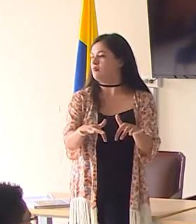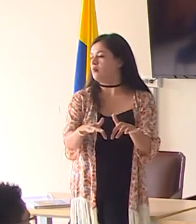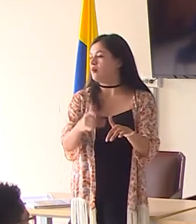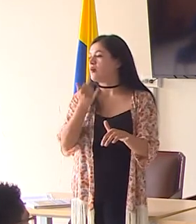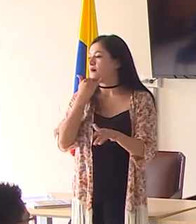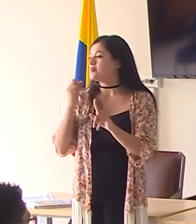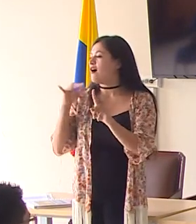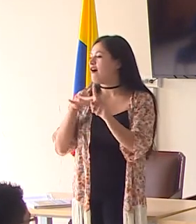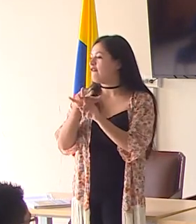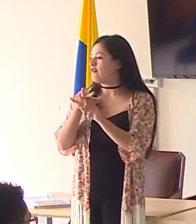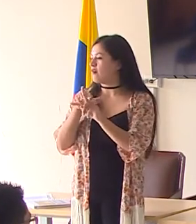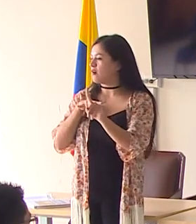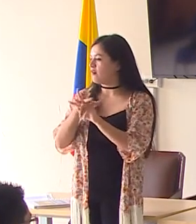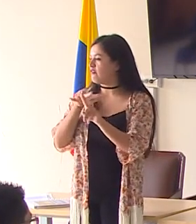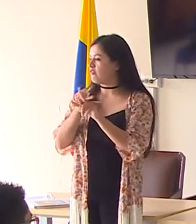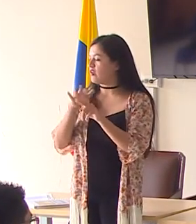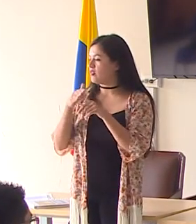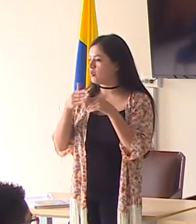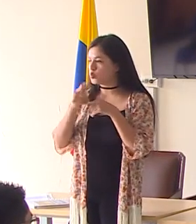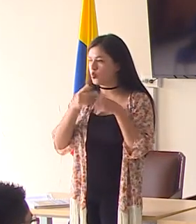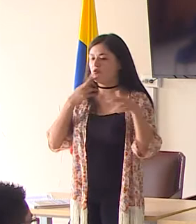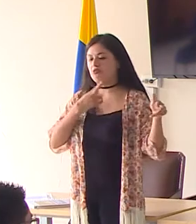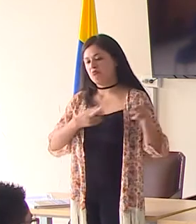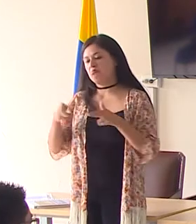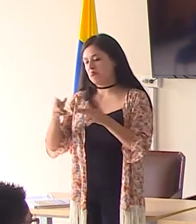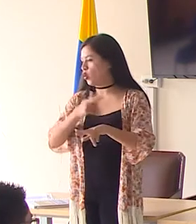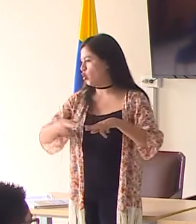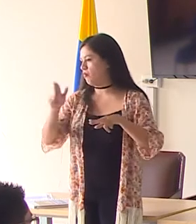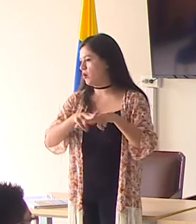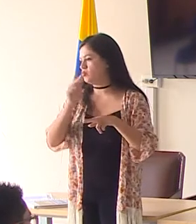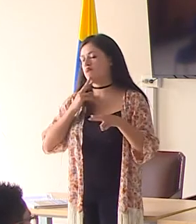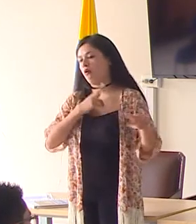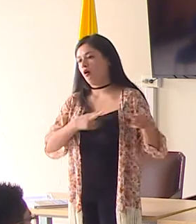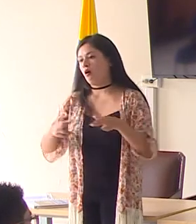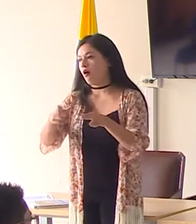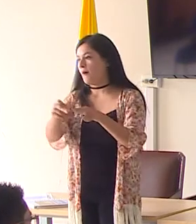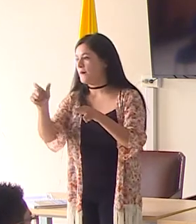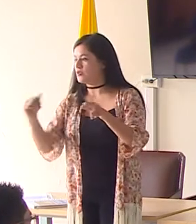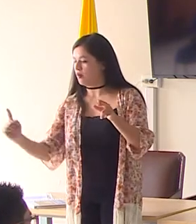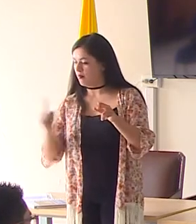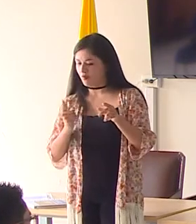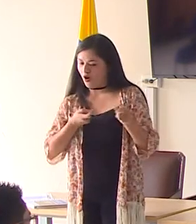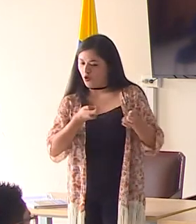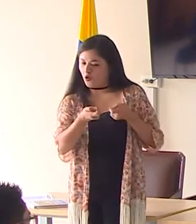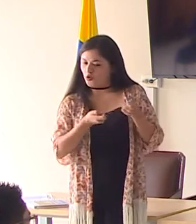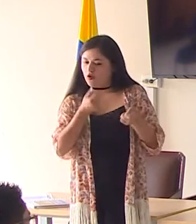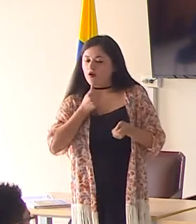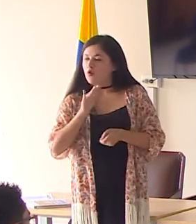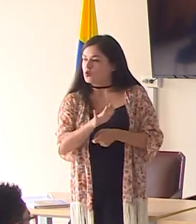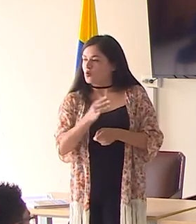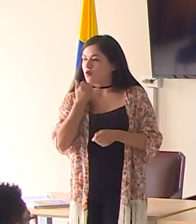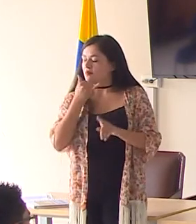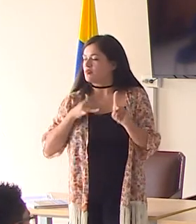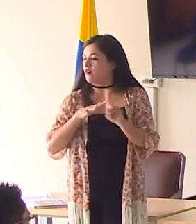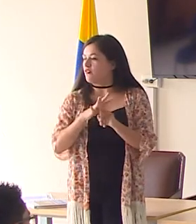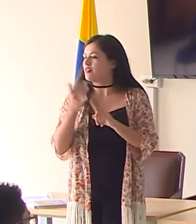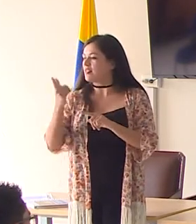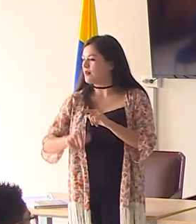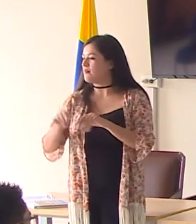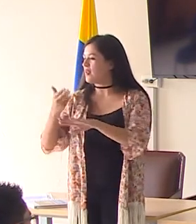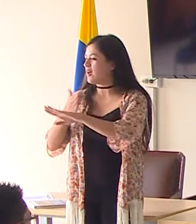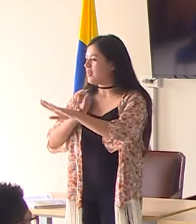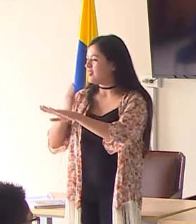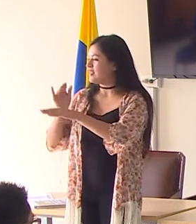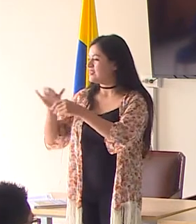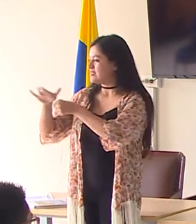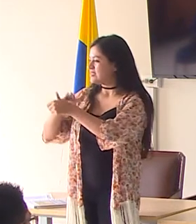una afectación en el sistema hídrico del río y eso además se conjuga con el fenómeno un fenómeno del niño con un par de